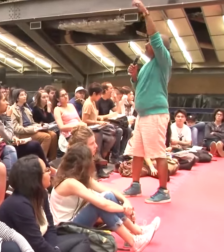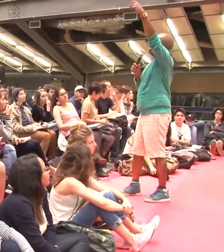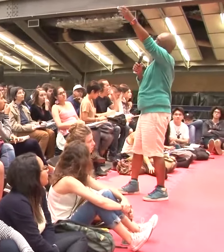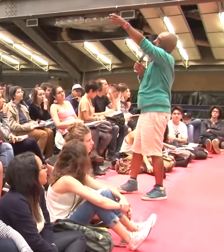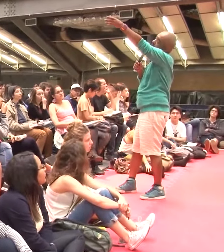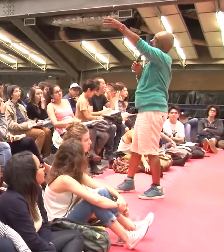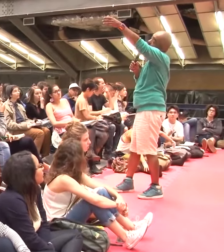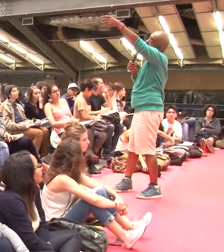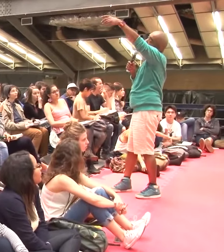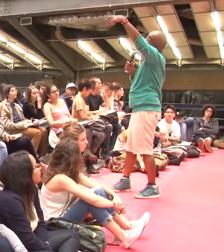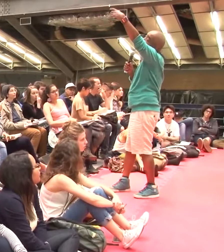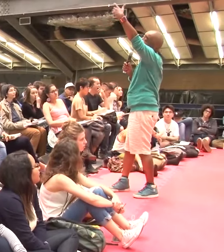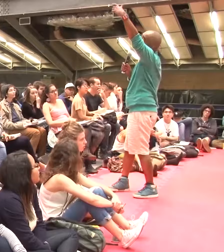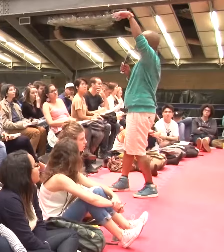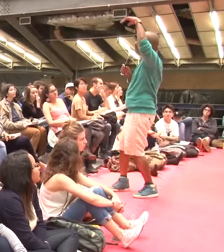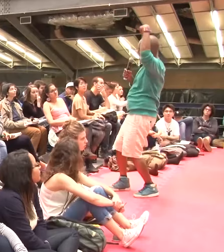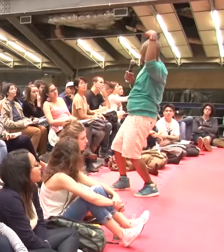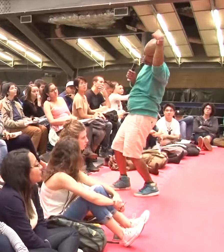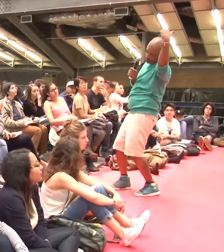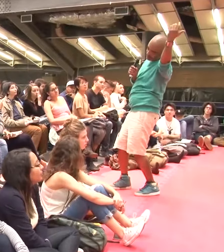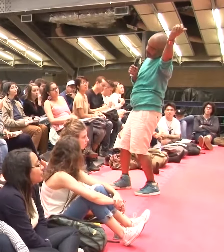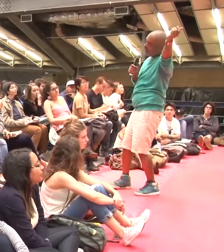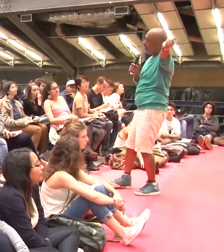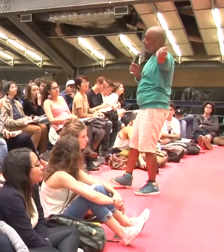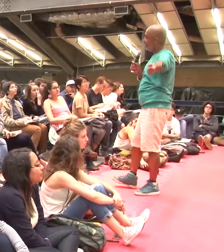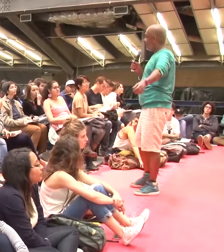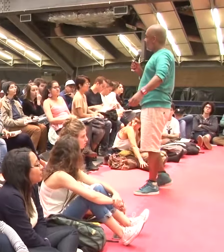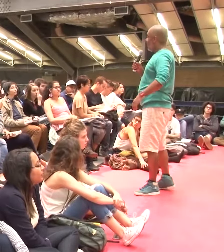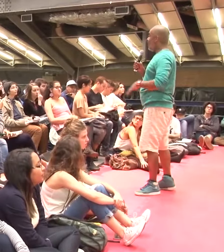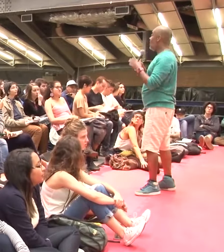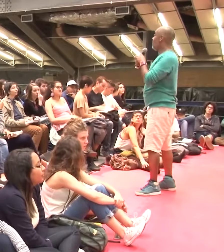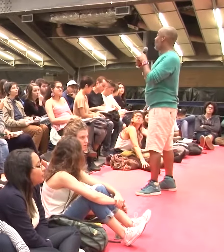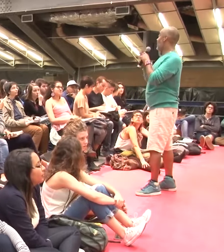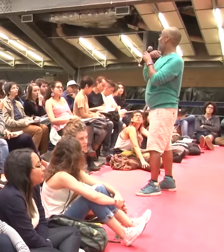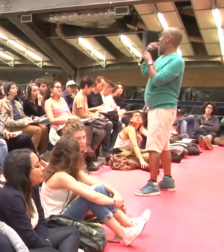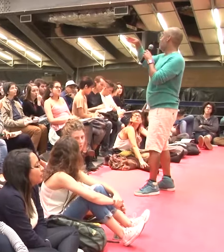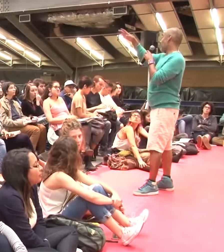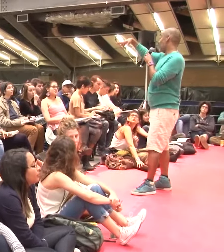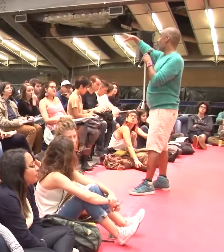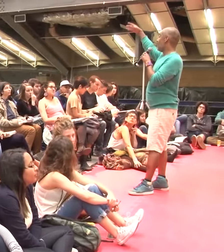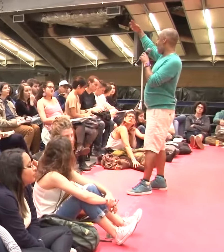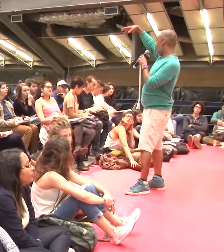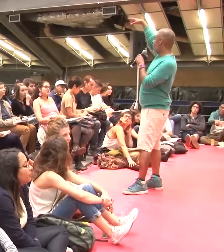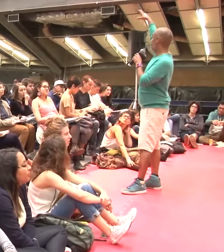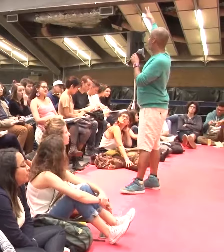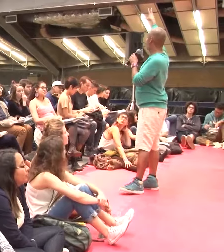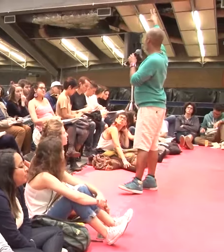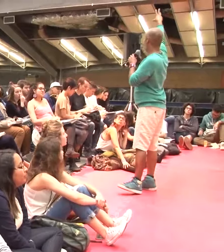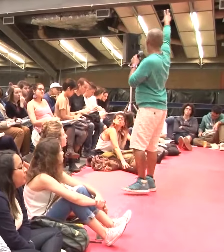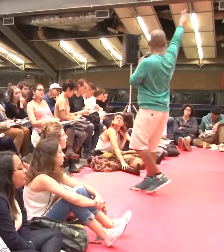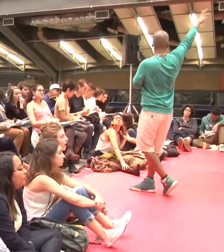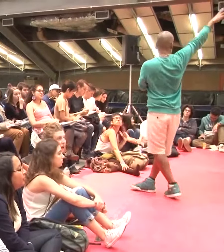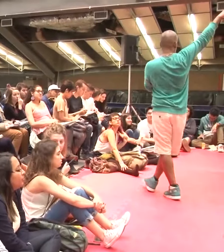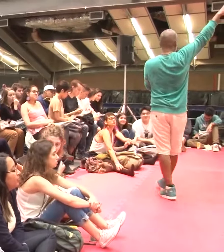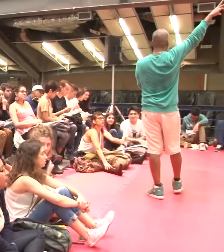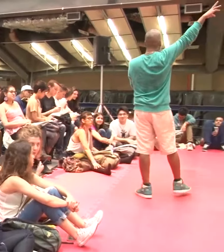Ai, Simão, Simão, Simão, e cai desfalecida. Ele fica olhando, ele está vendo o Basco com muito desterro,